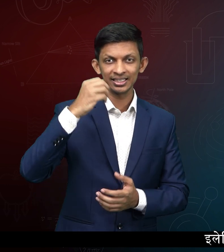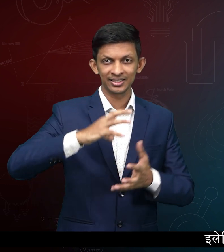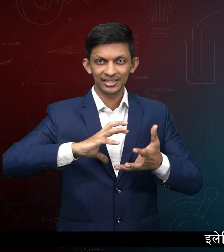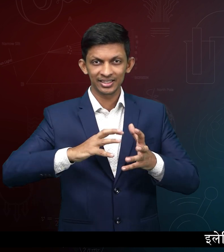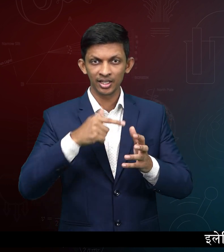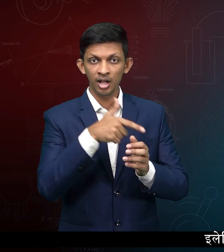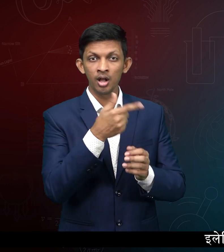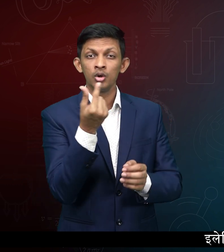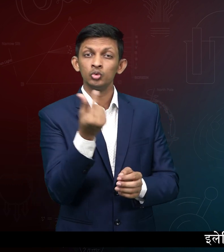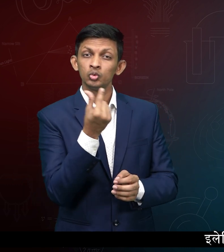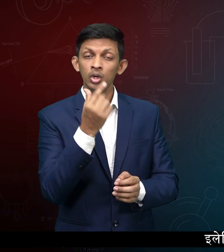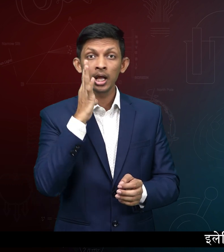इलेक्ट्रिक मोटर ही इलेक्ट्रिक